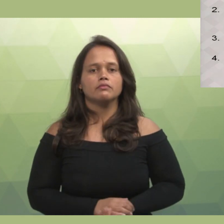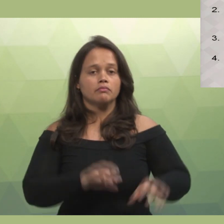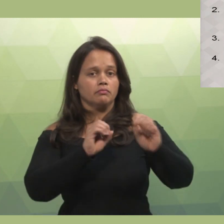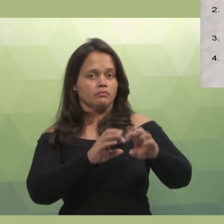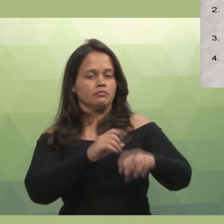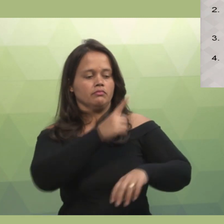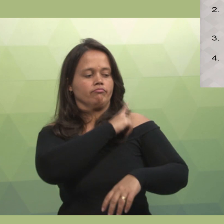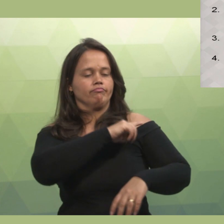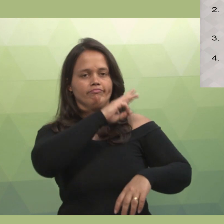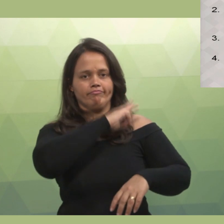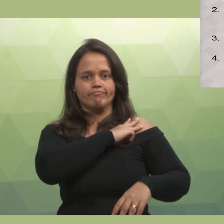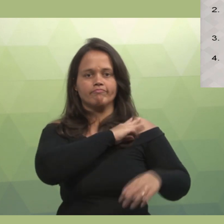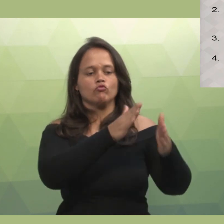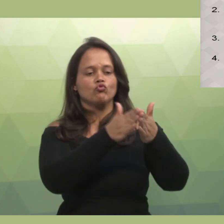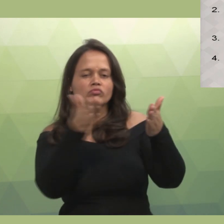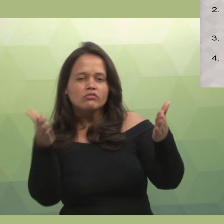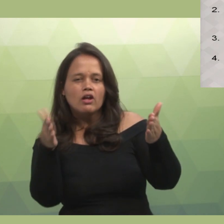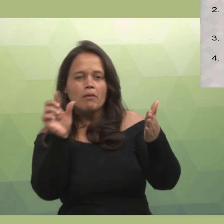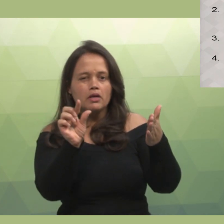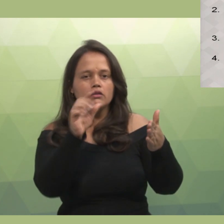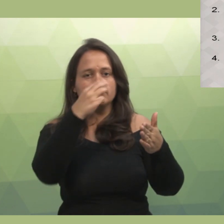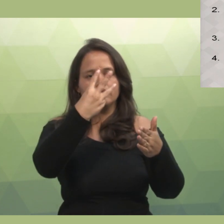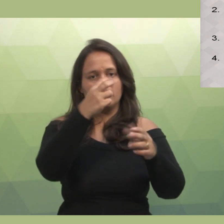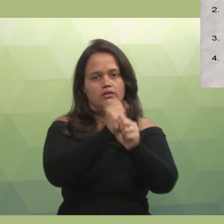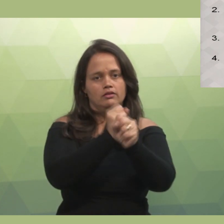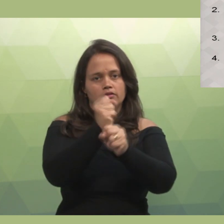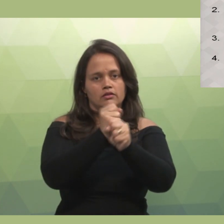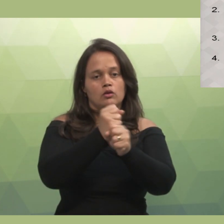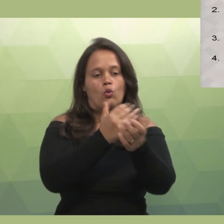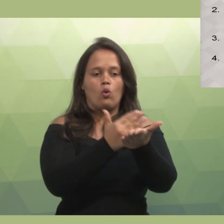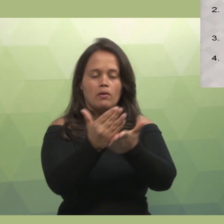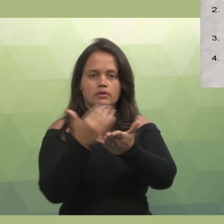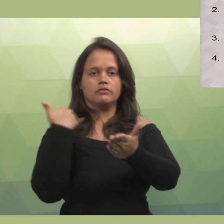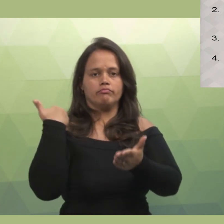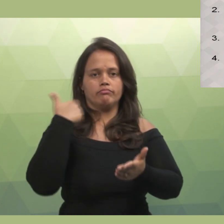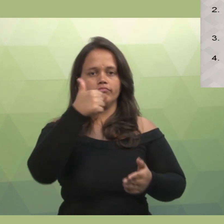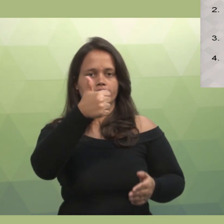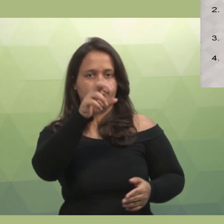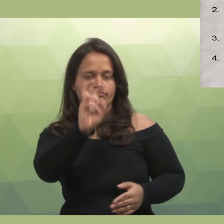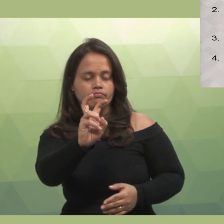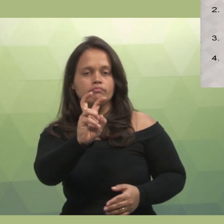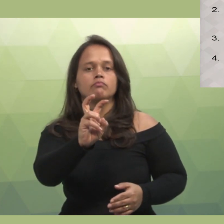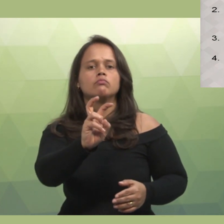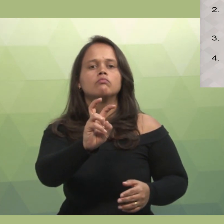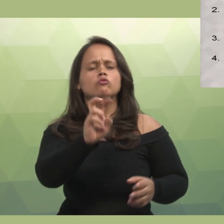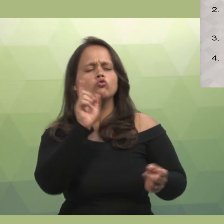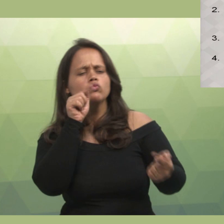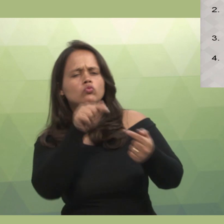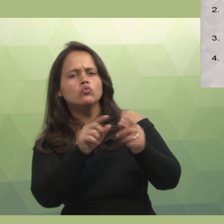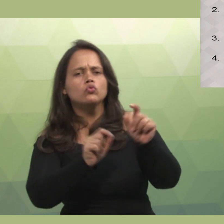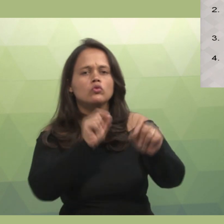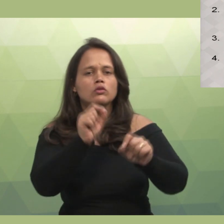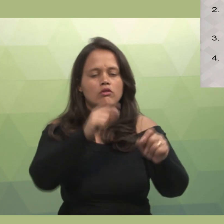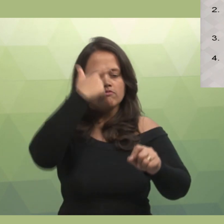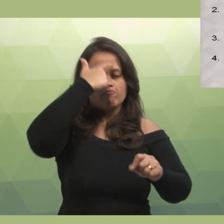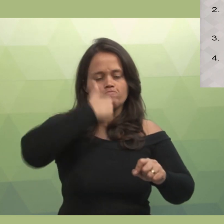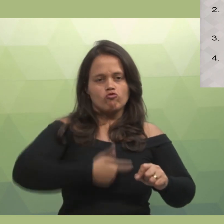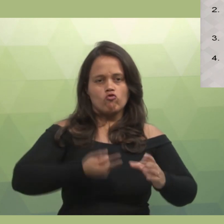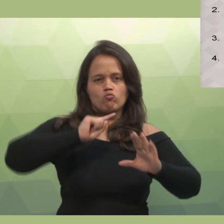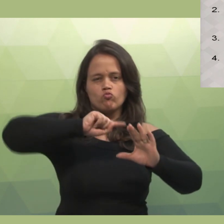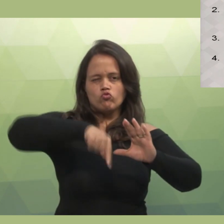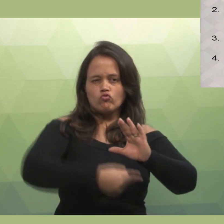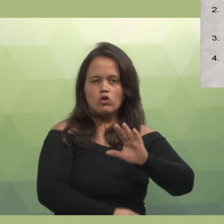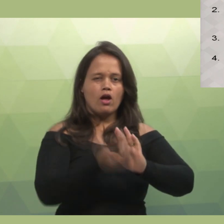a consolidação e aprofundamento dos objetivos adquiridos no ensino fundamental. A educação